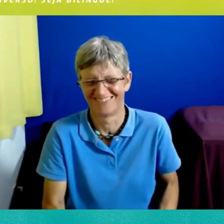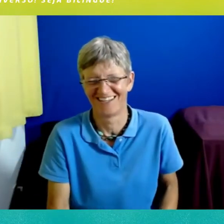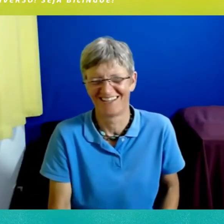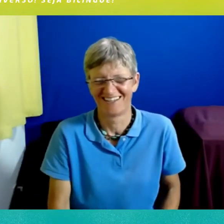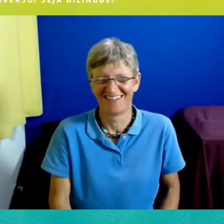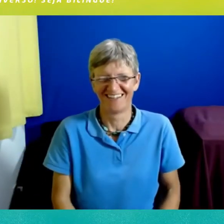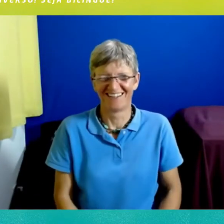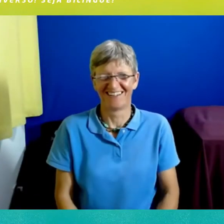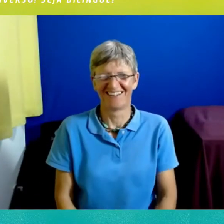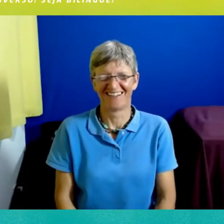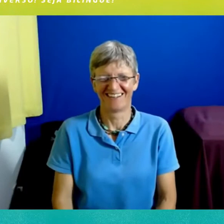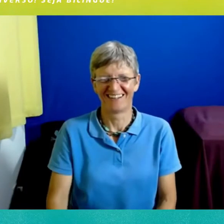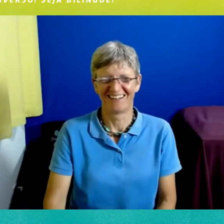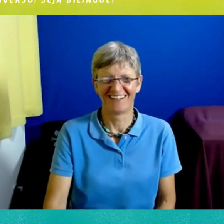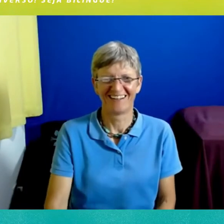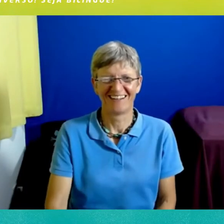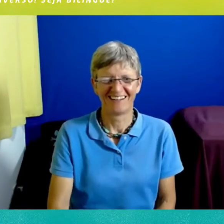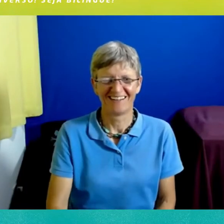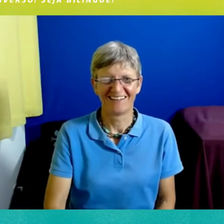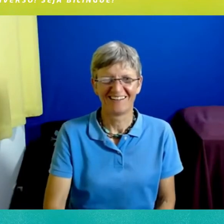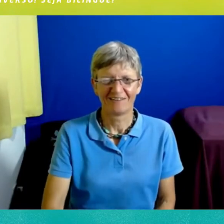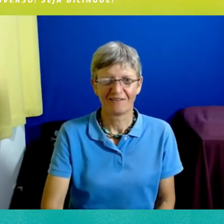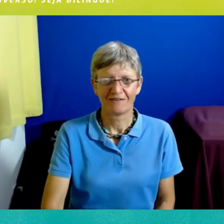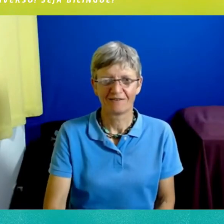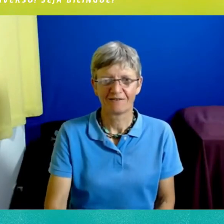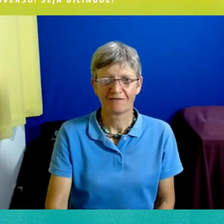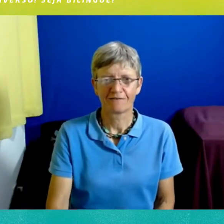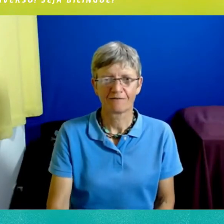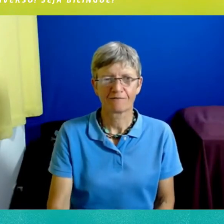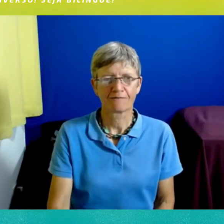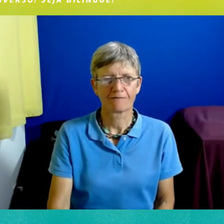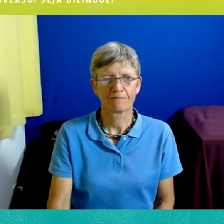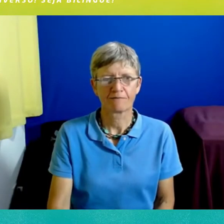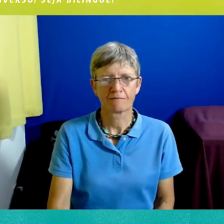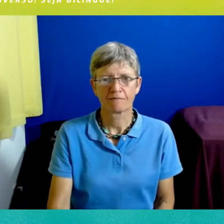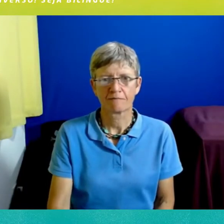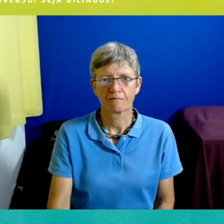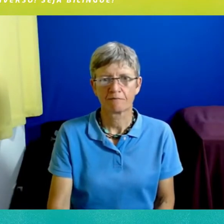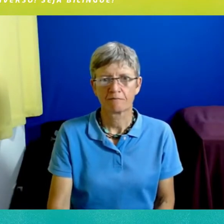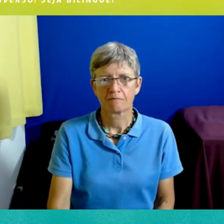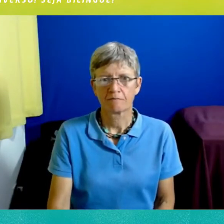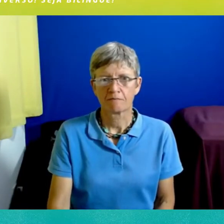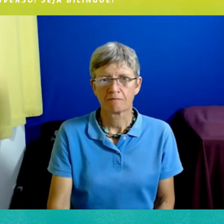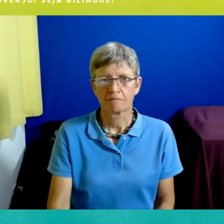bem? Então, vamos aqui, ó. Eu posso fazer a pergunta, então?